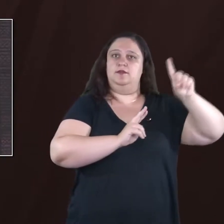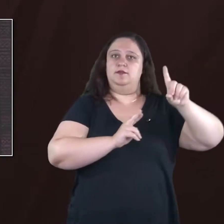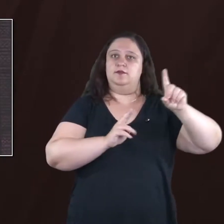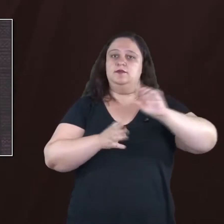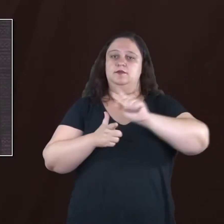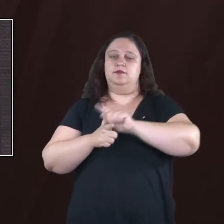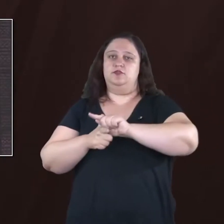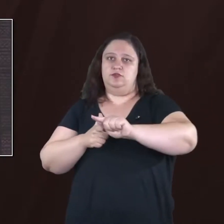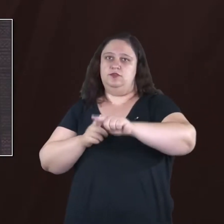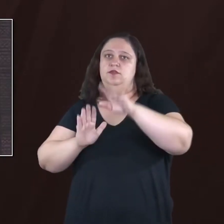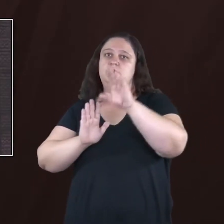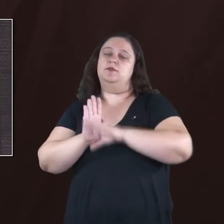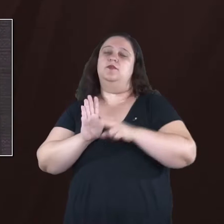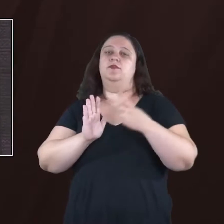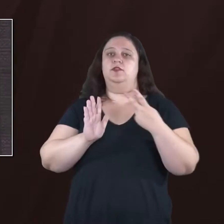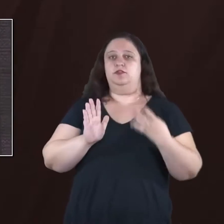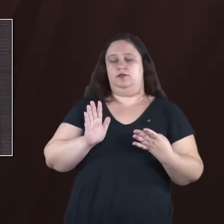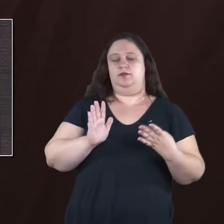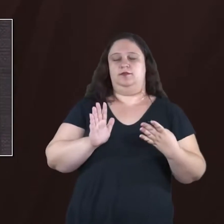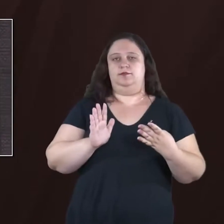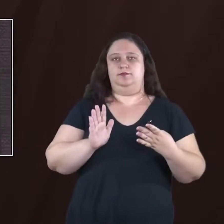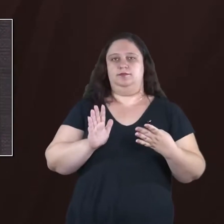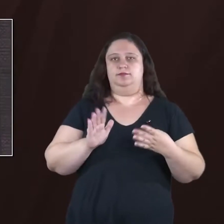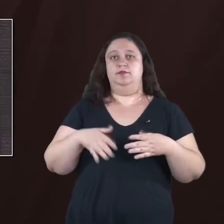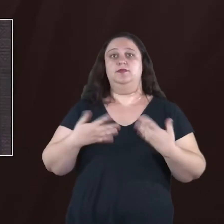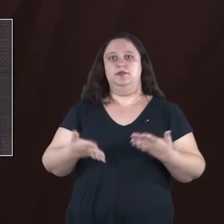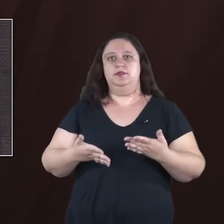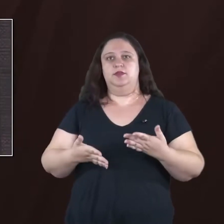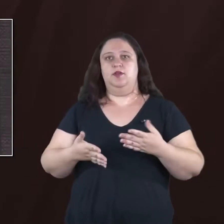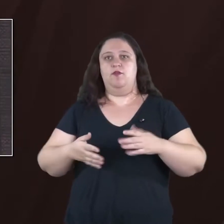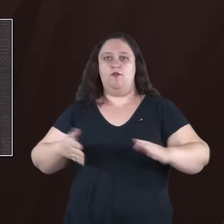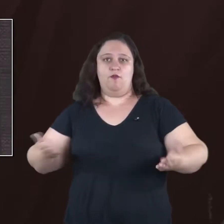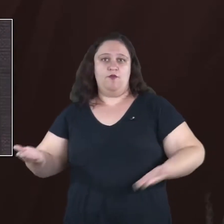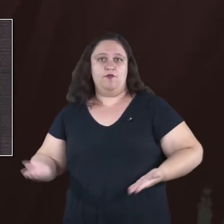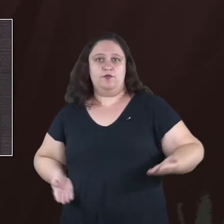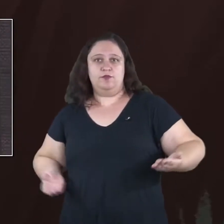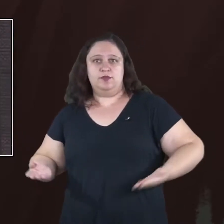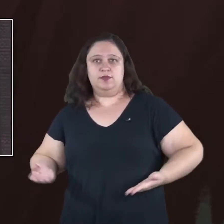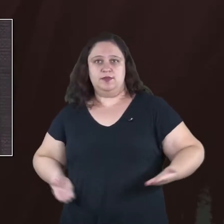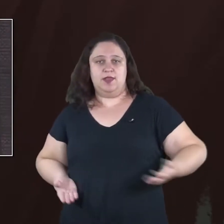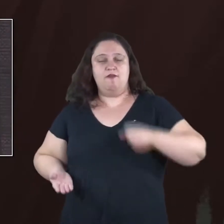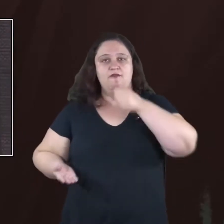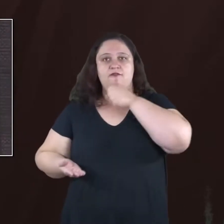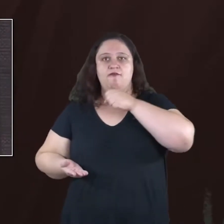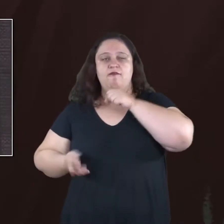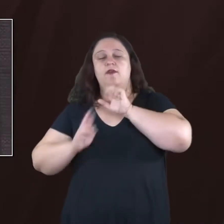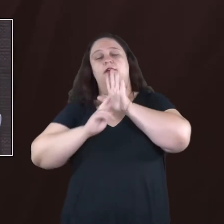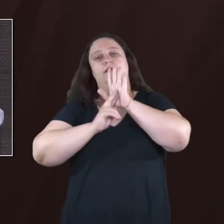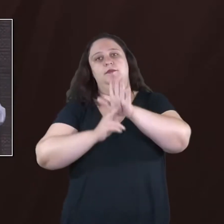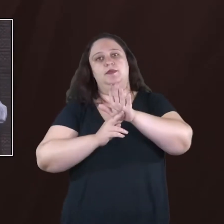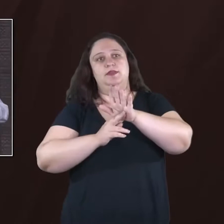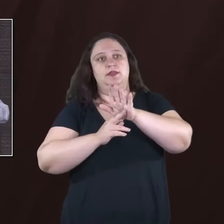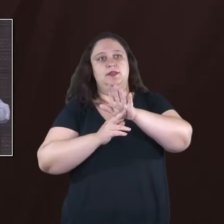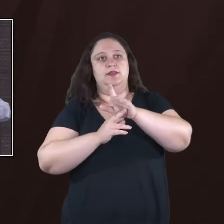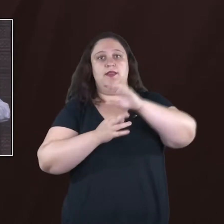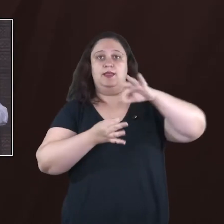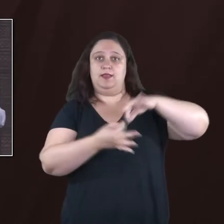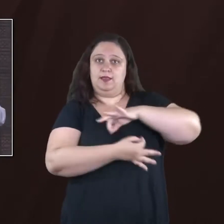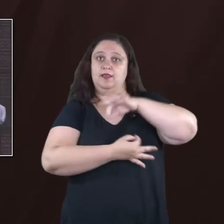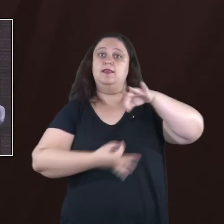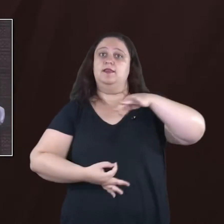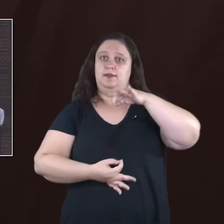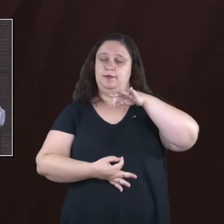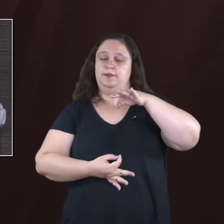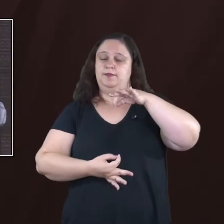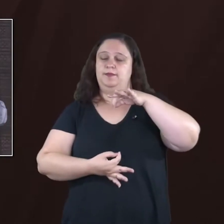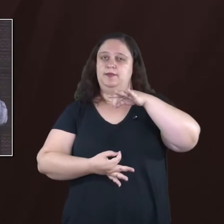e aquele servo mais antigo da casa representava o Espírito, e ele administra